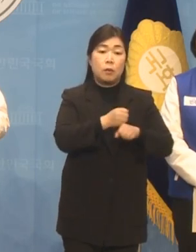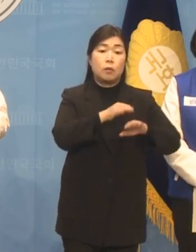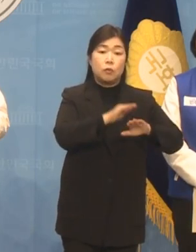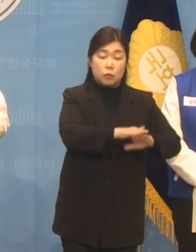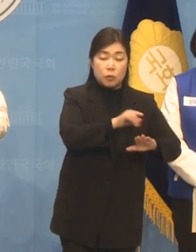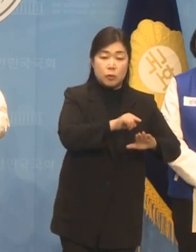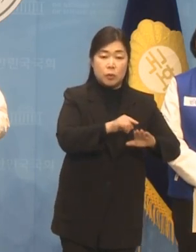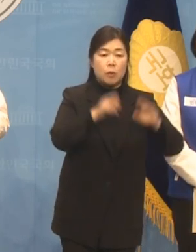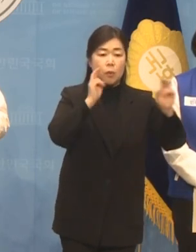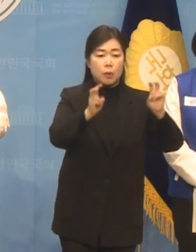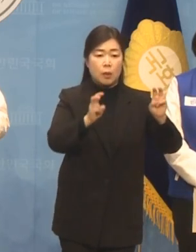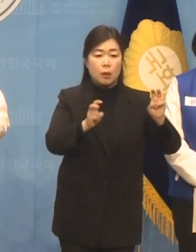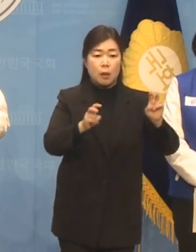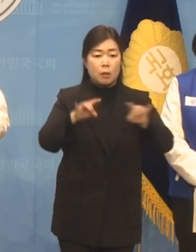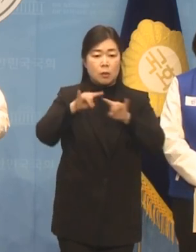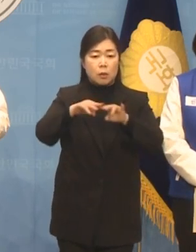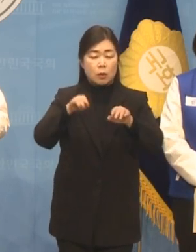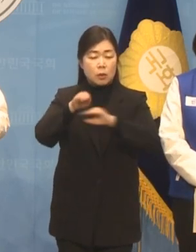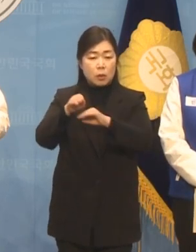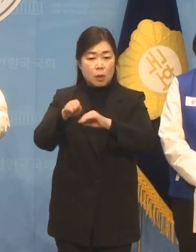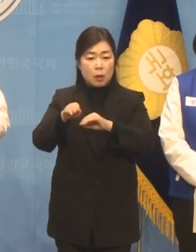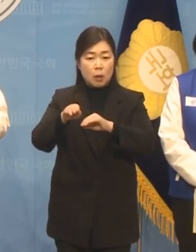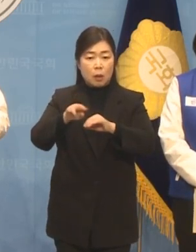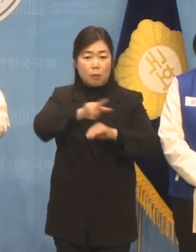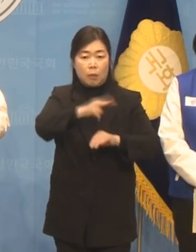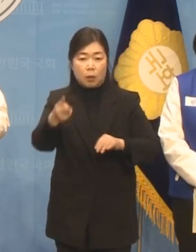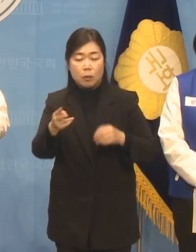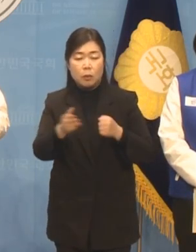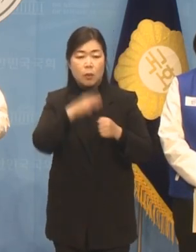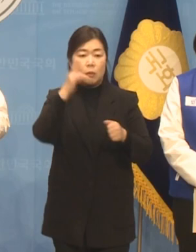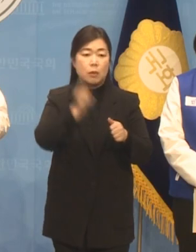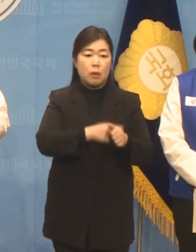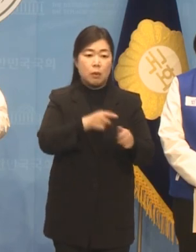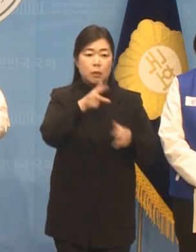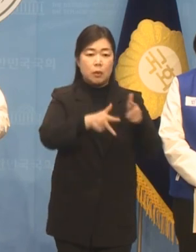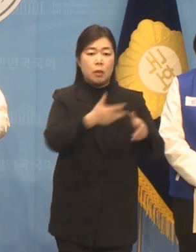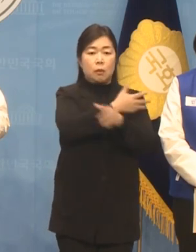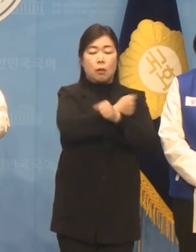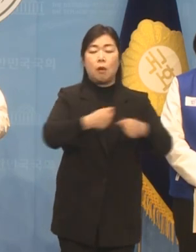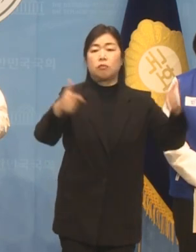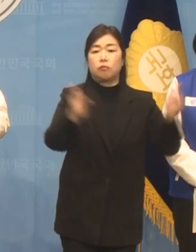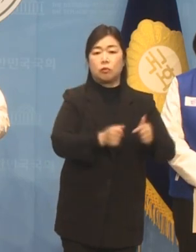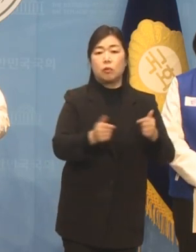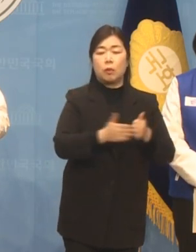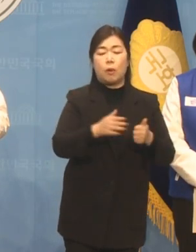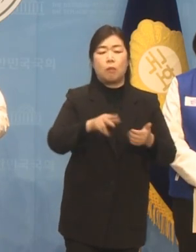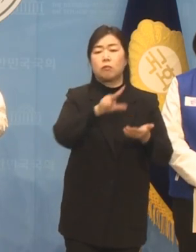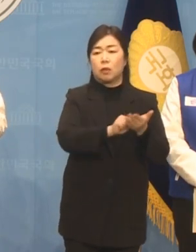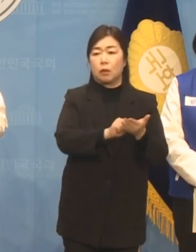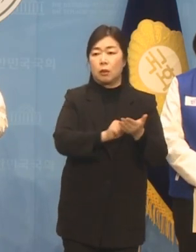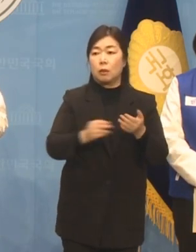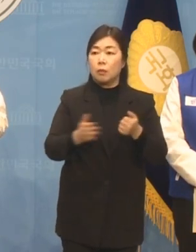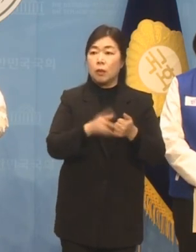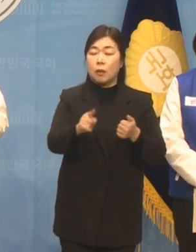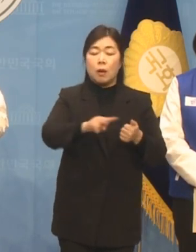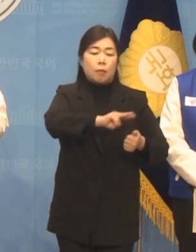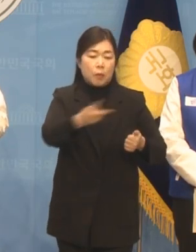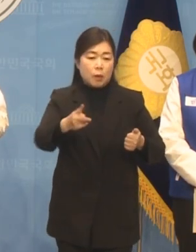우수 사례가 있으며 이를 부품업계 전반으로 확산시키고 속도를 더 촉진할 필요가